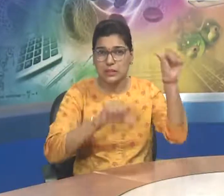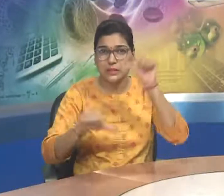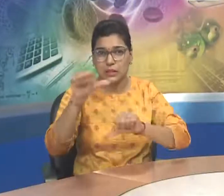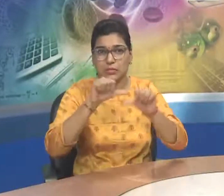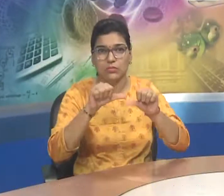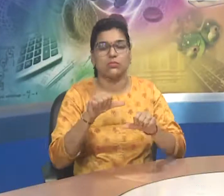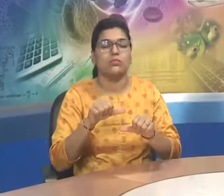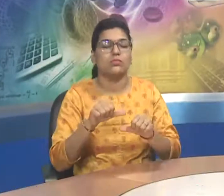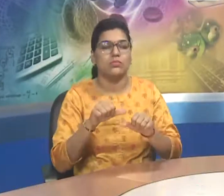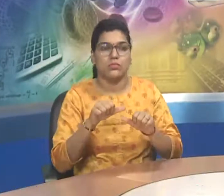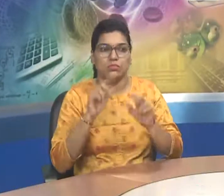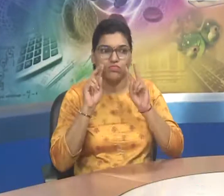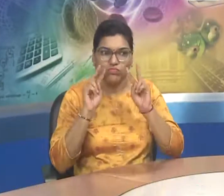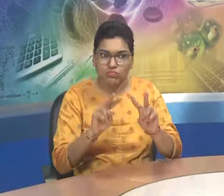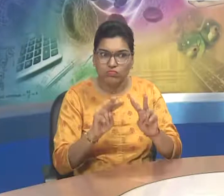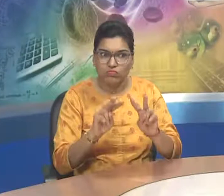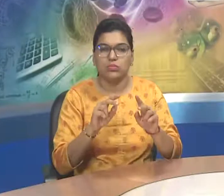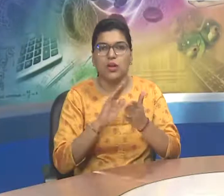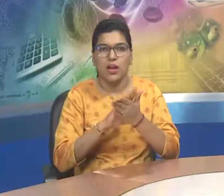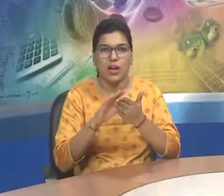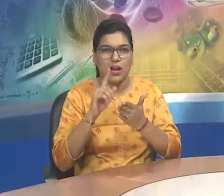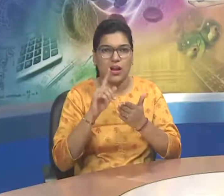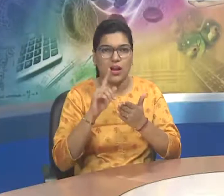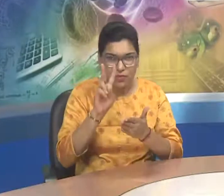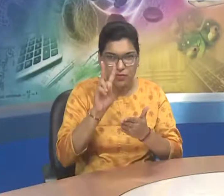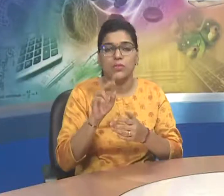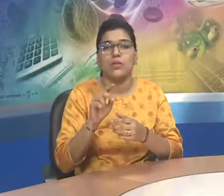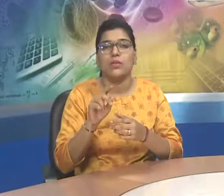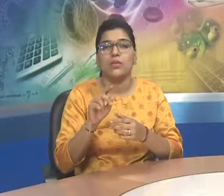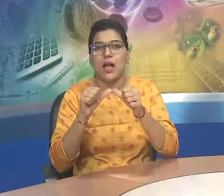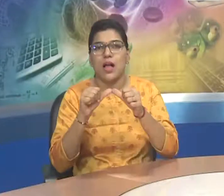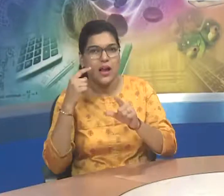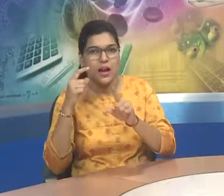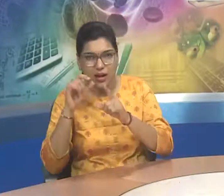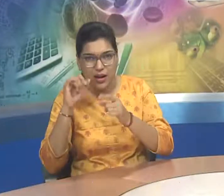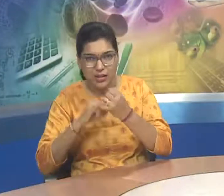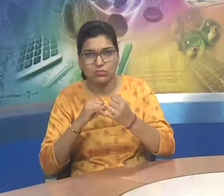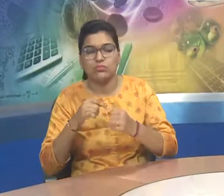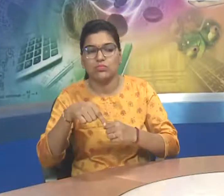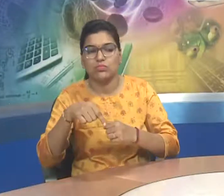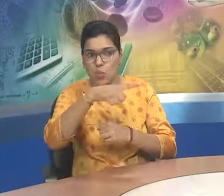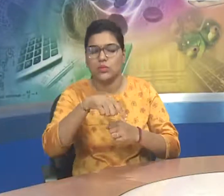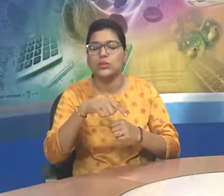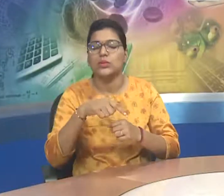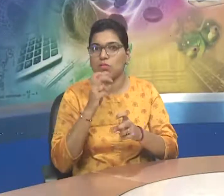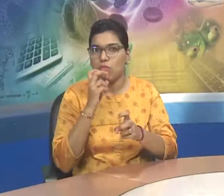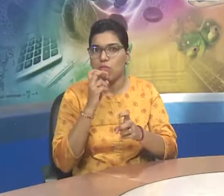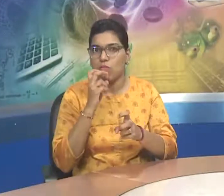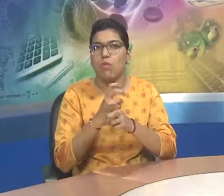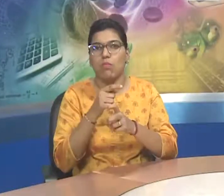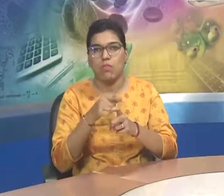Finding alternative solutions has been a